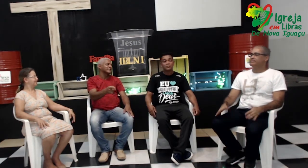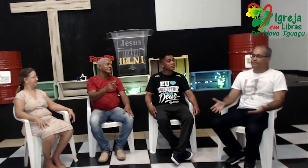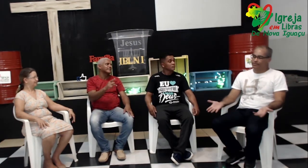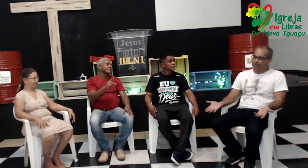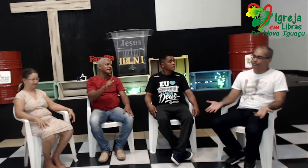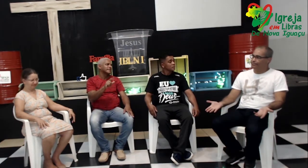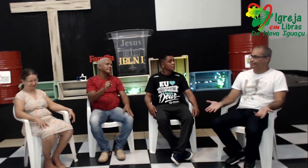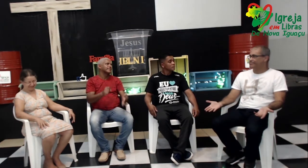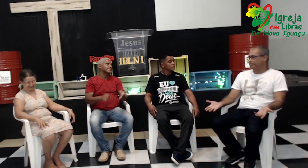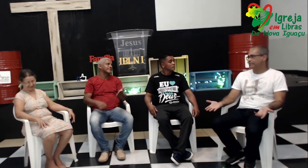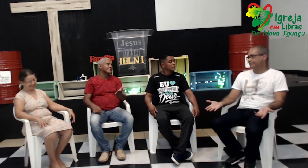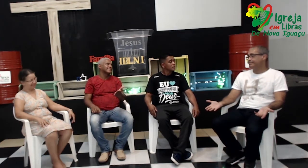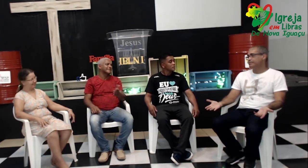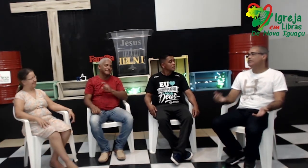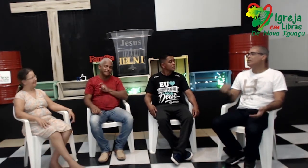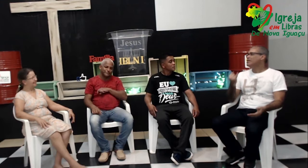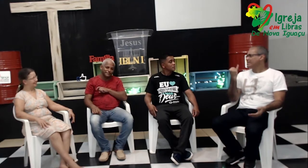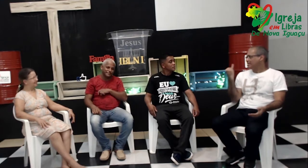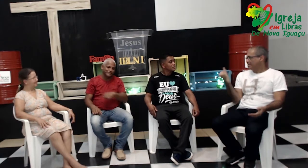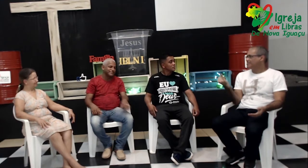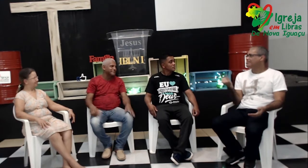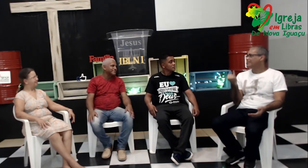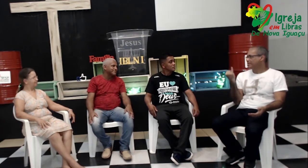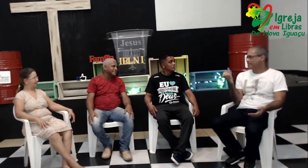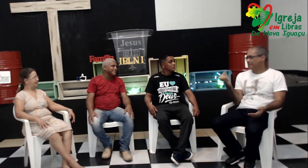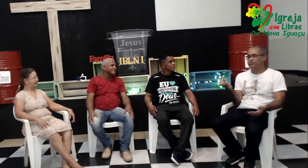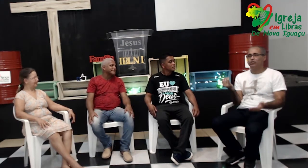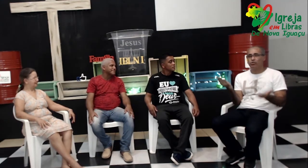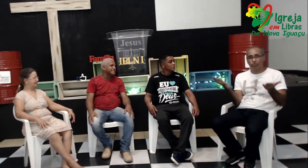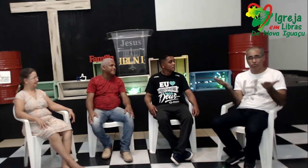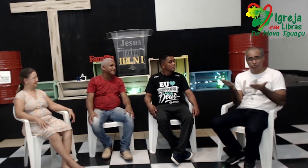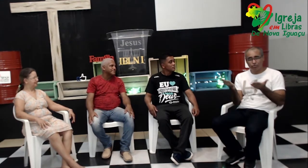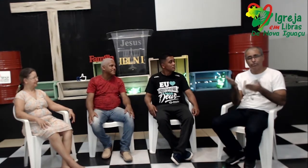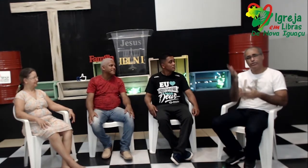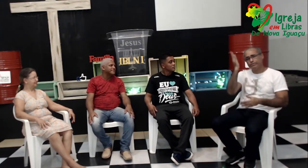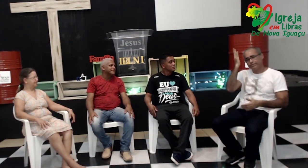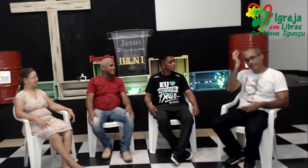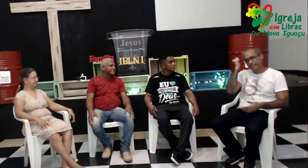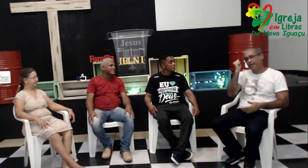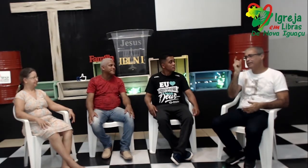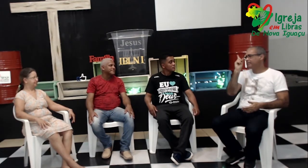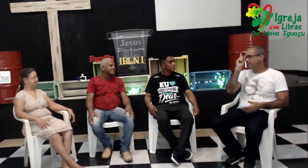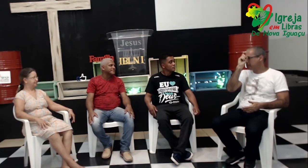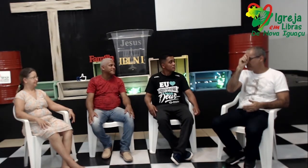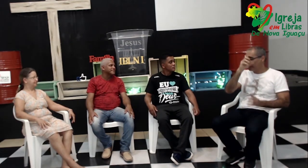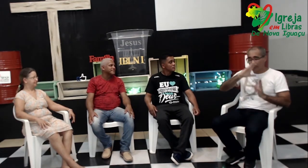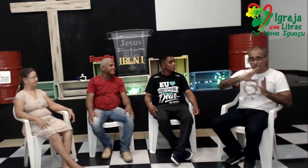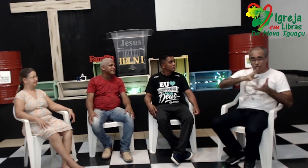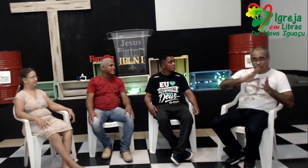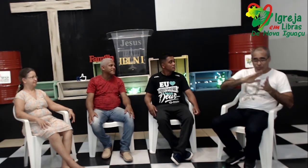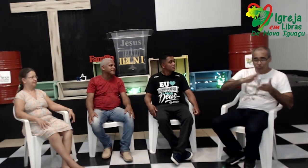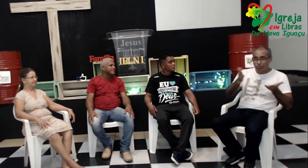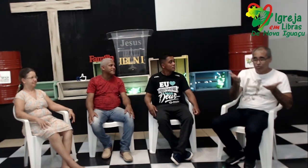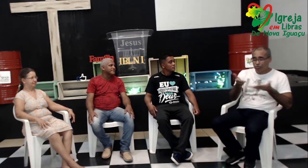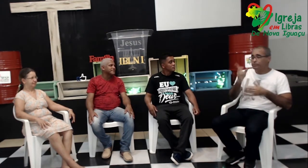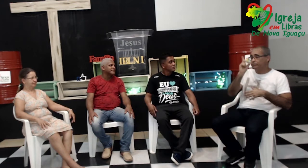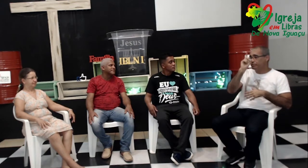bom, não estava indicando o caminho correto. Então hoje nós sabemos as